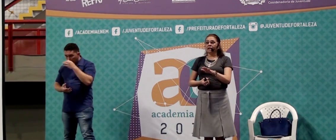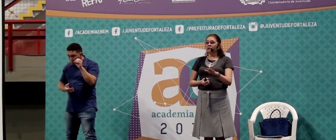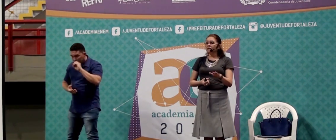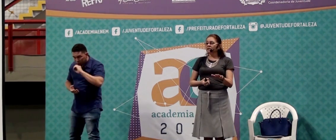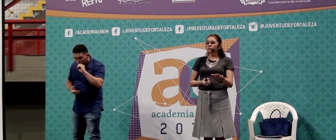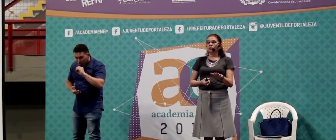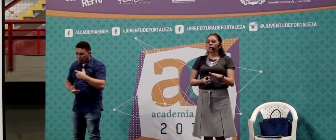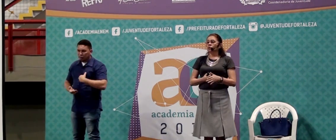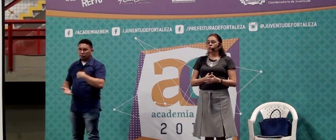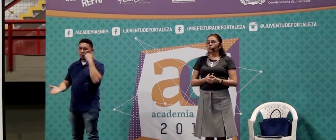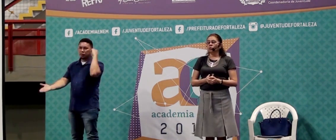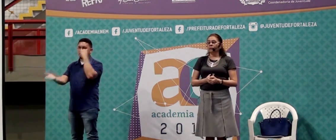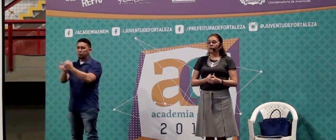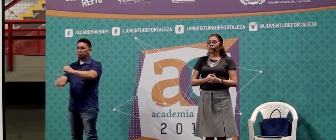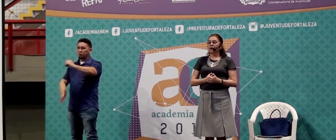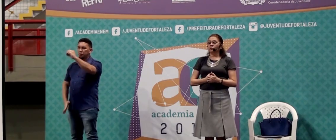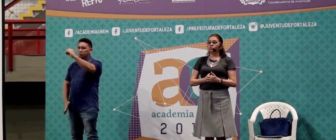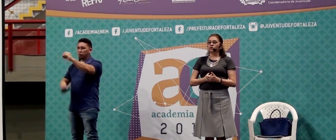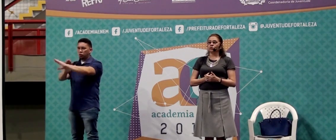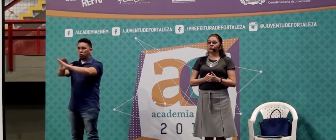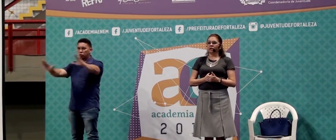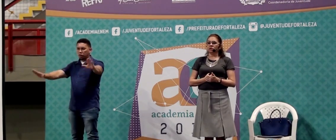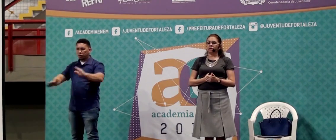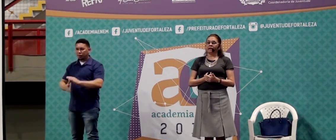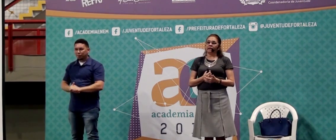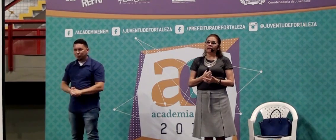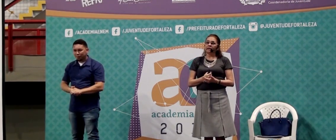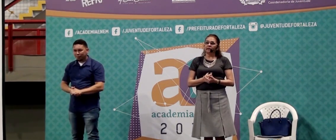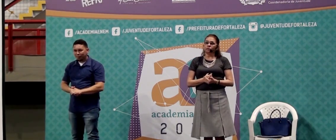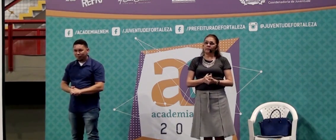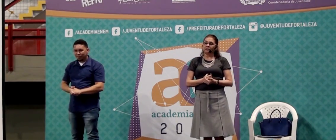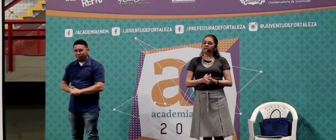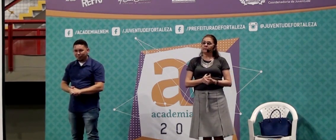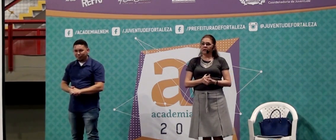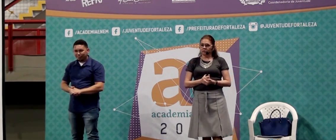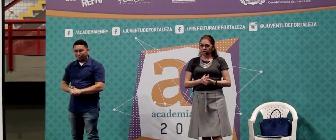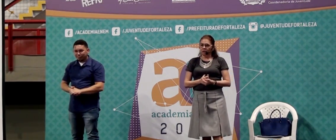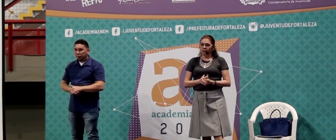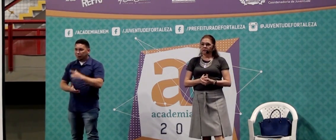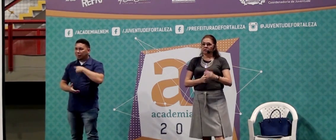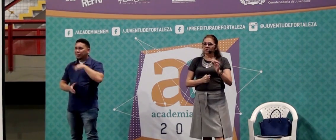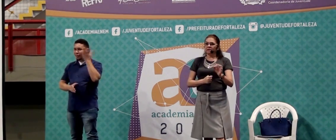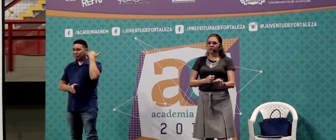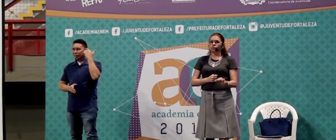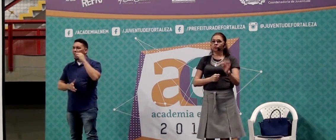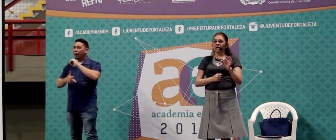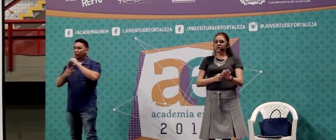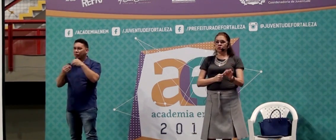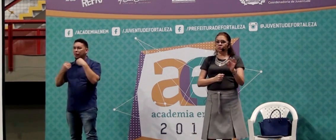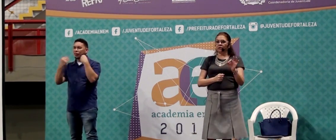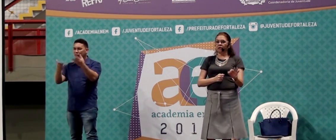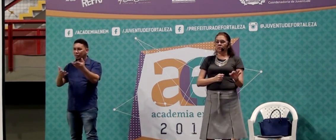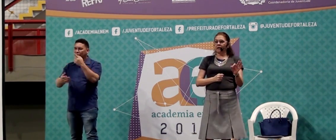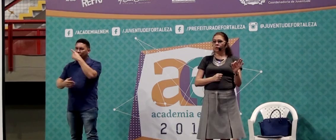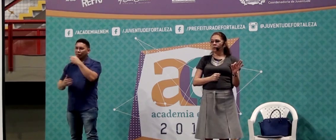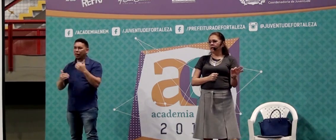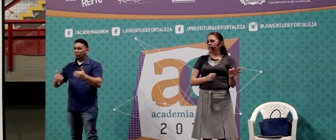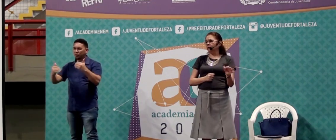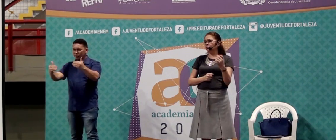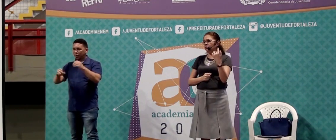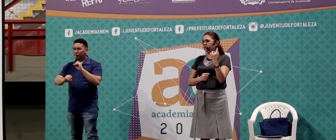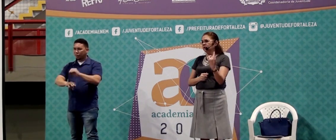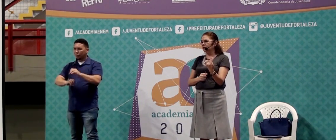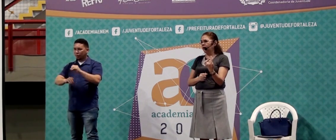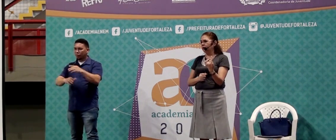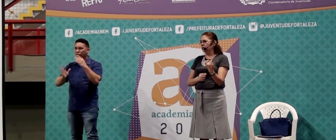Está claríssimo no manual do estudante, naquele guia do participante. Tem dizendo, o texto que não